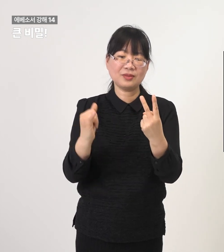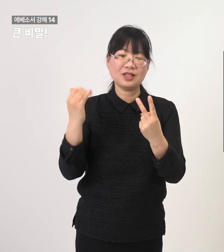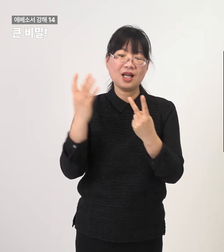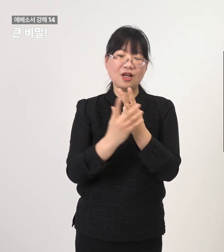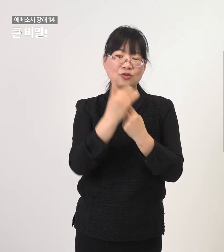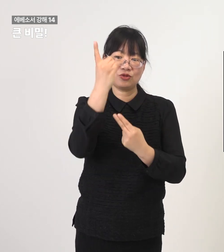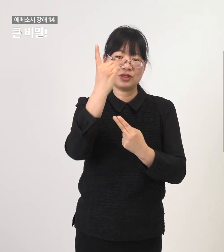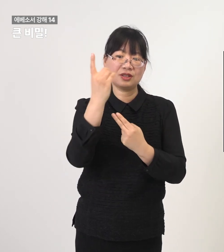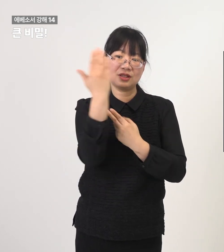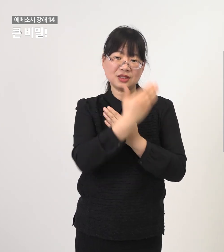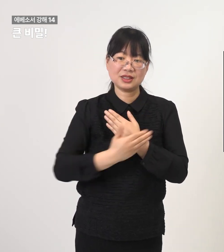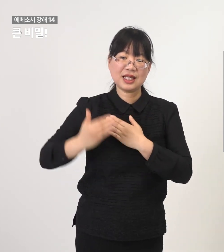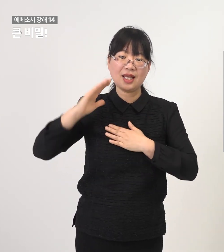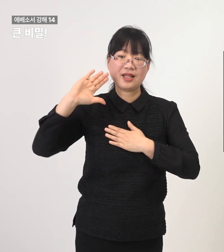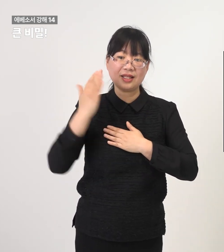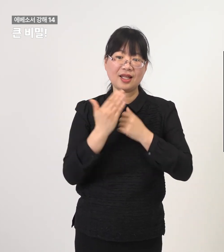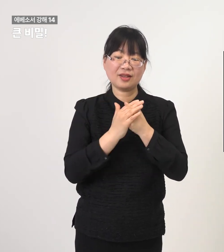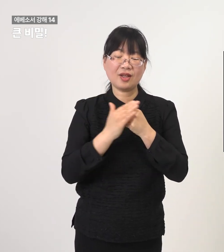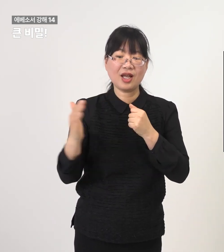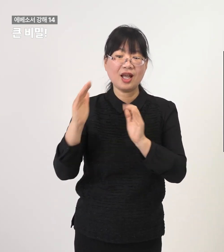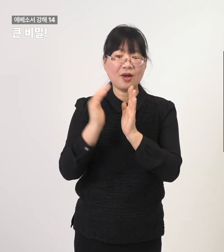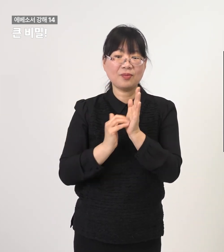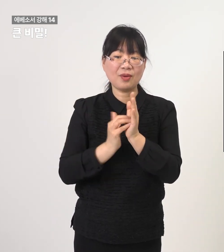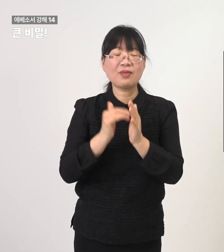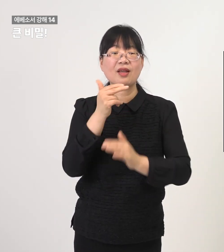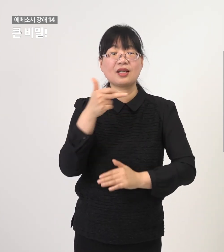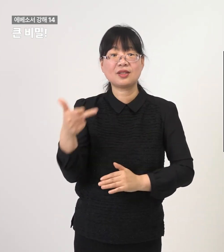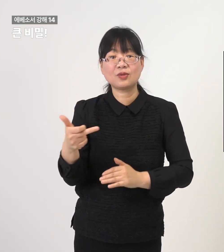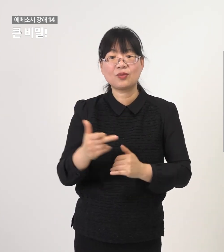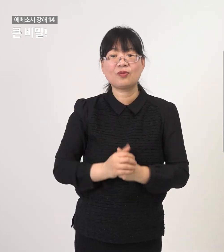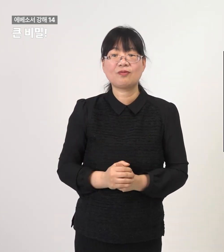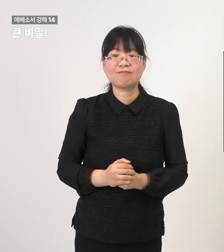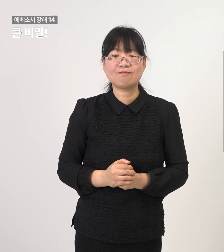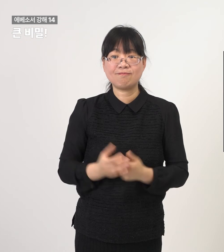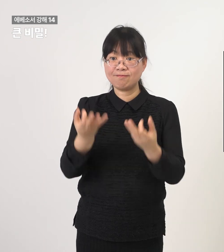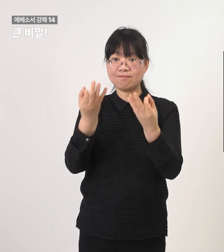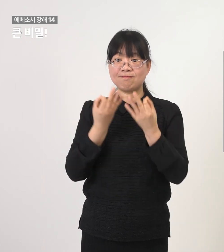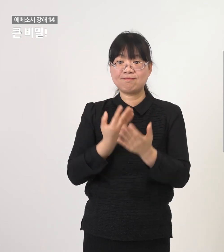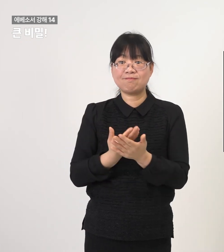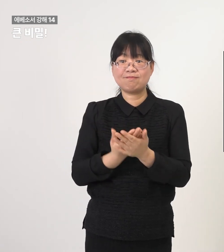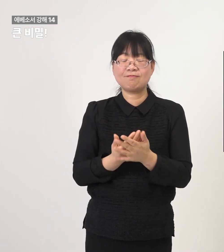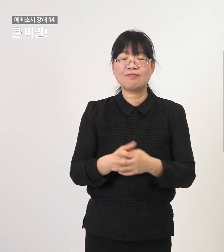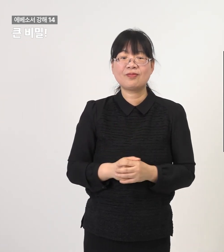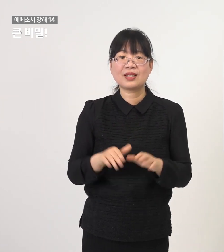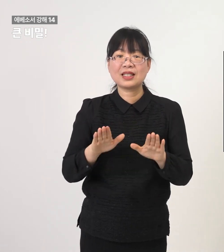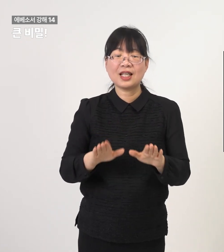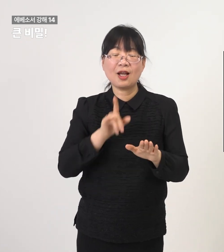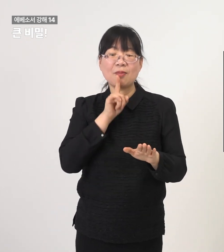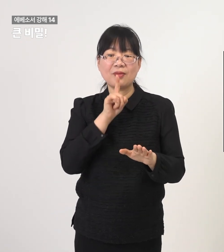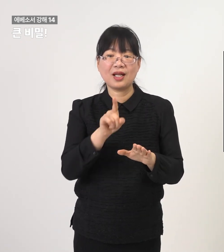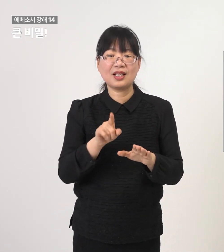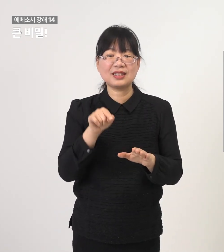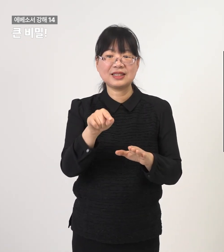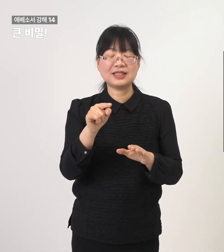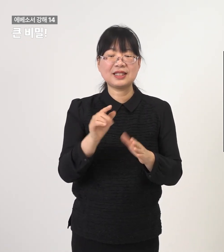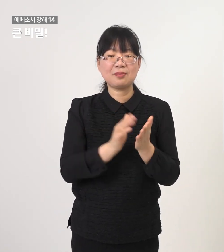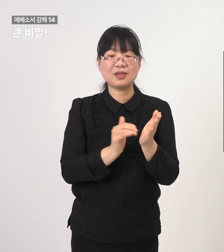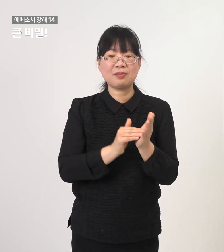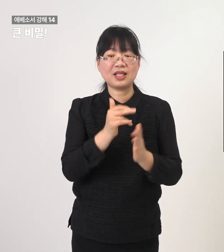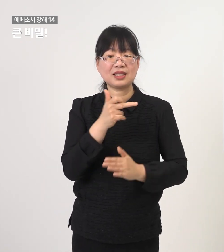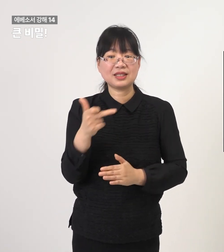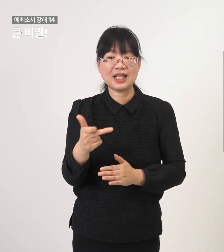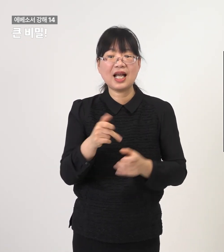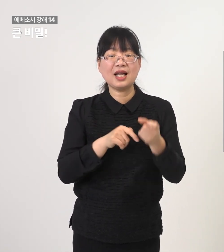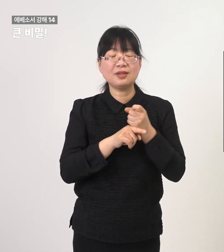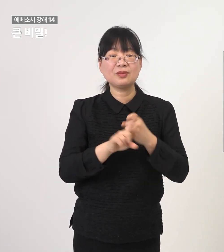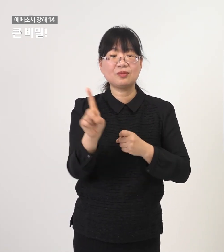육체가 될지니 이 비밀이 크도다. 자, 앞을 보실까요? 여기서 말하는 이 비밀이